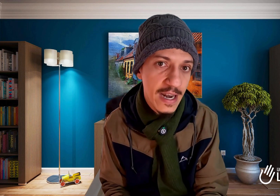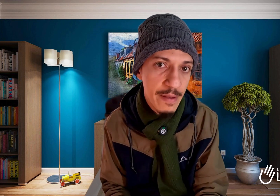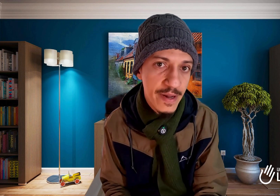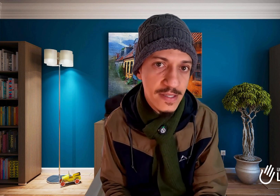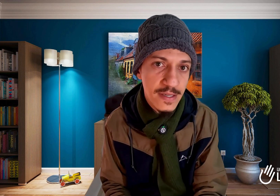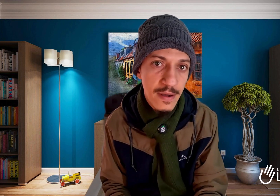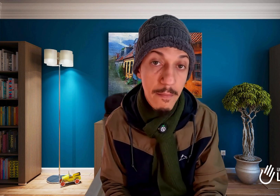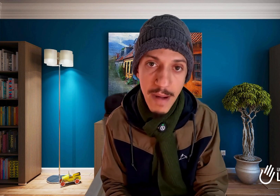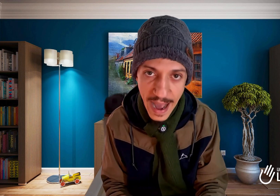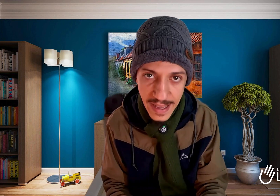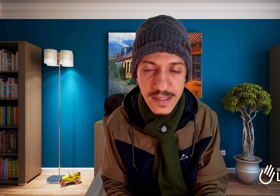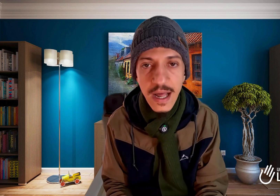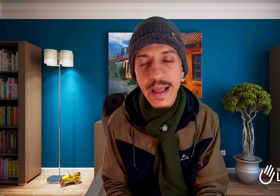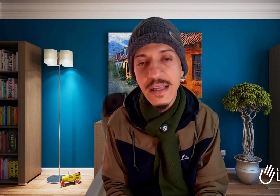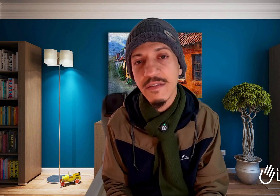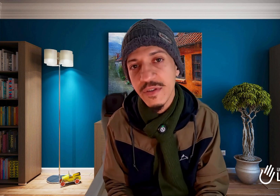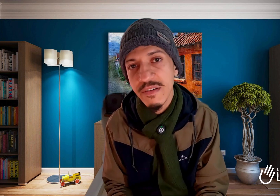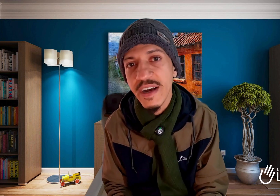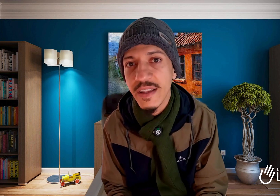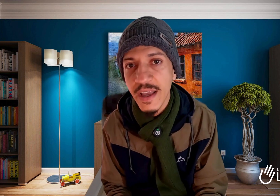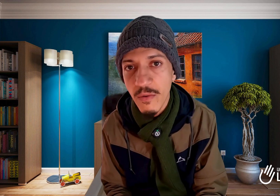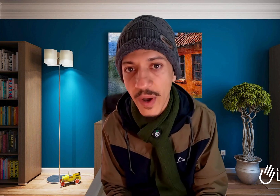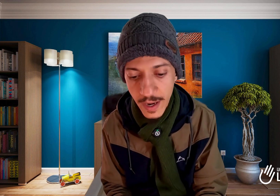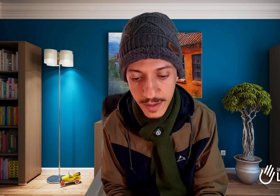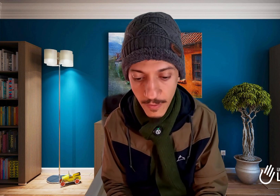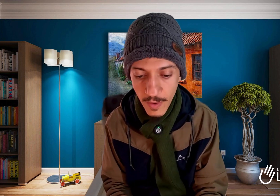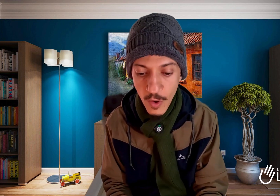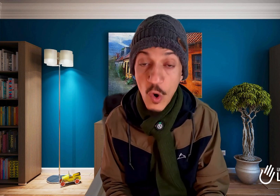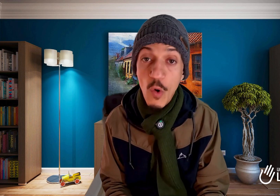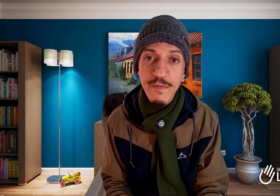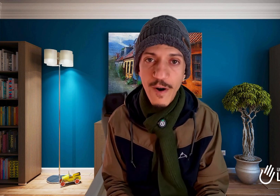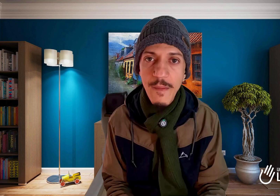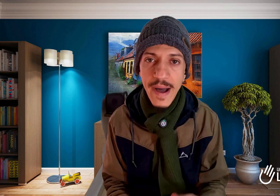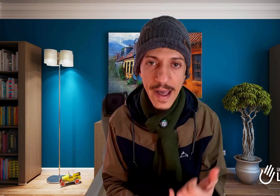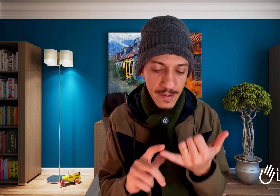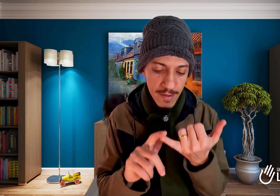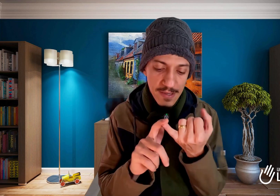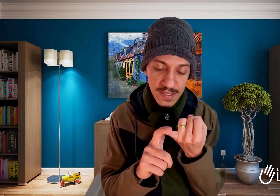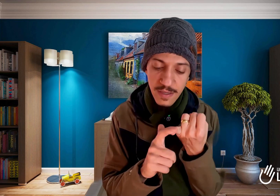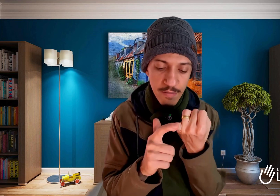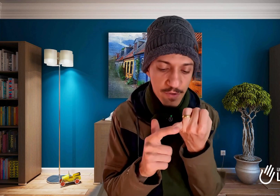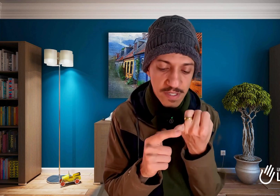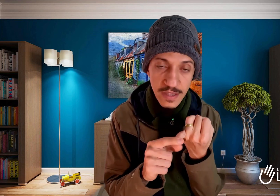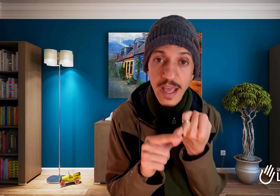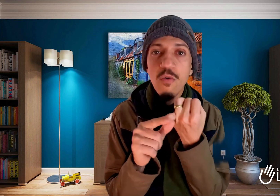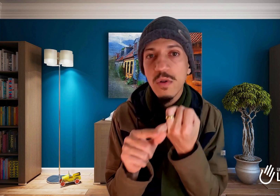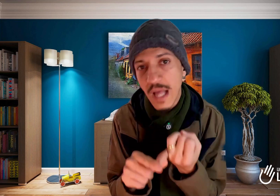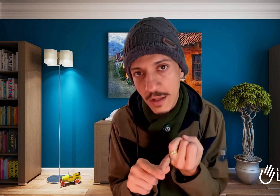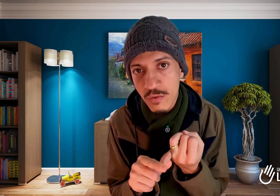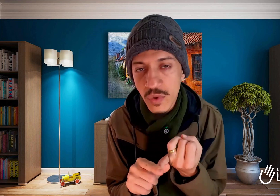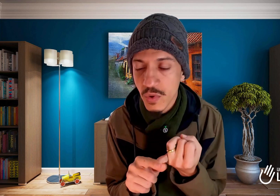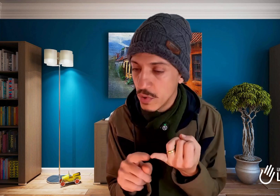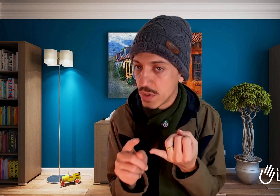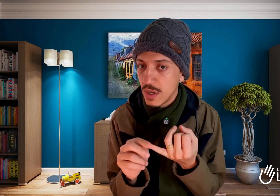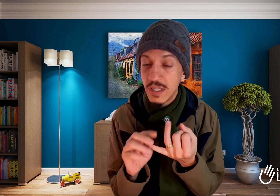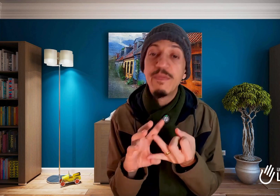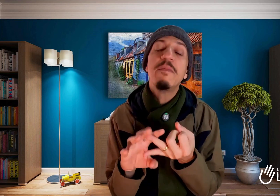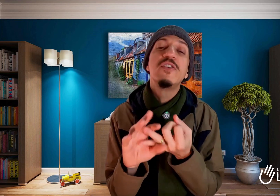Libras, mais clareza você vai ter com ela. Então, uma forma é, sim, você ter contato com surdos, se permitir estar